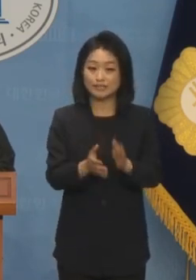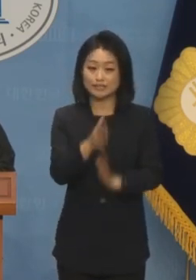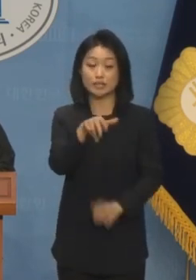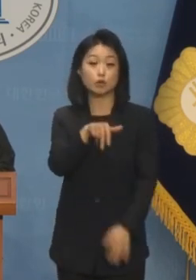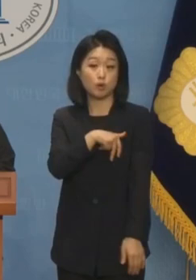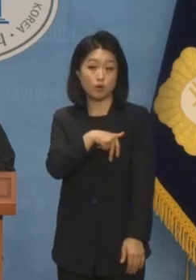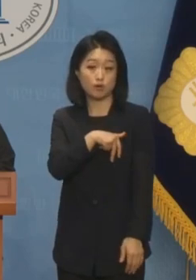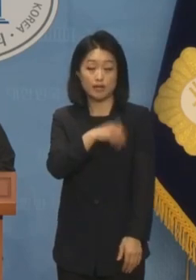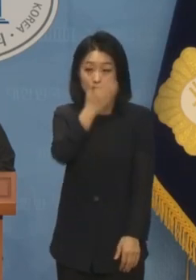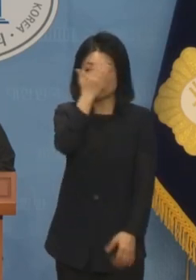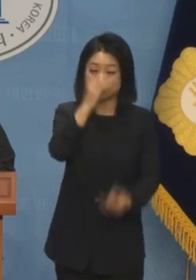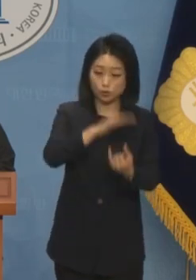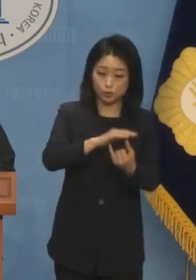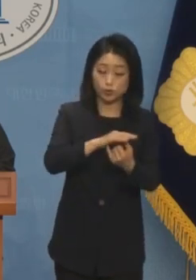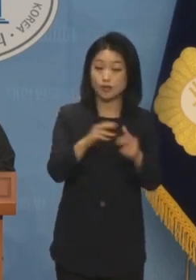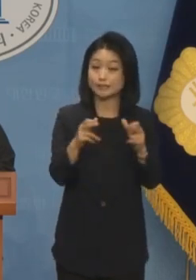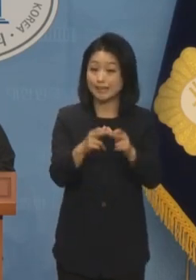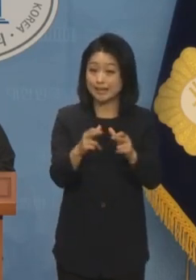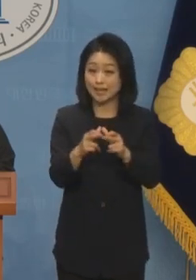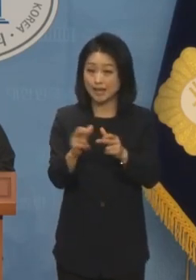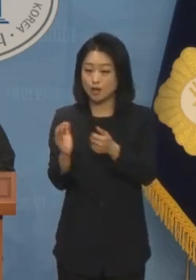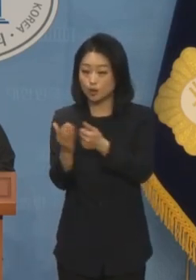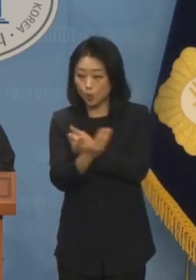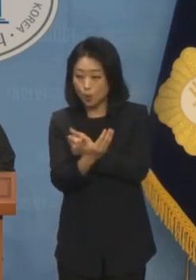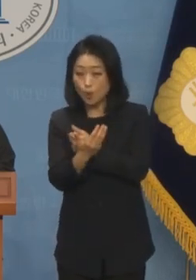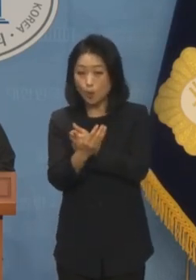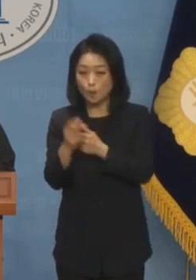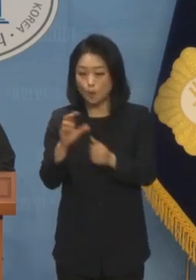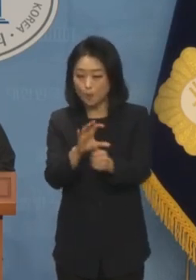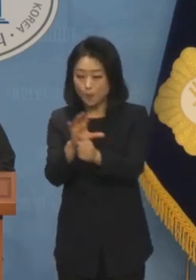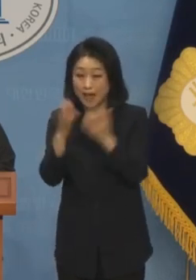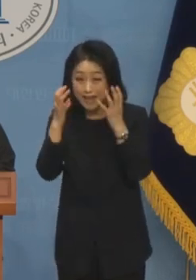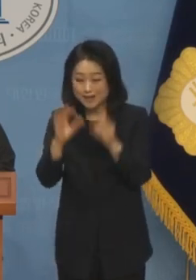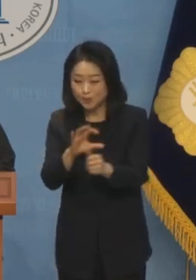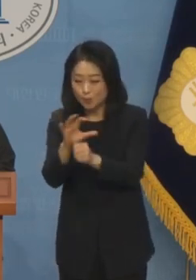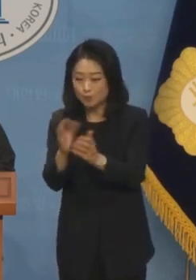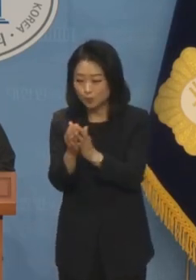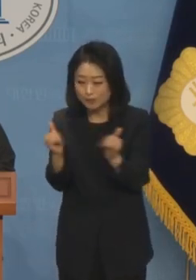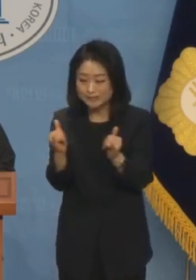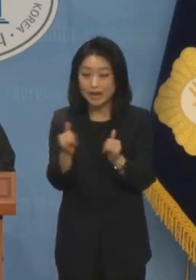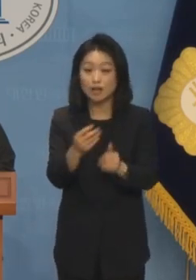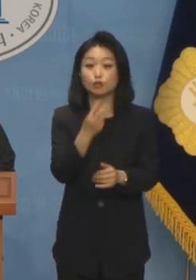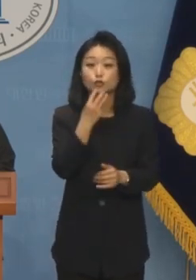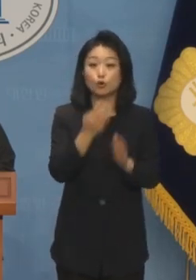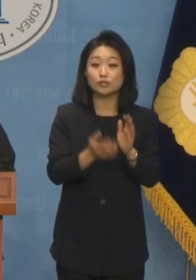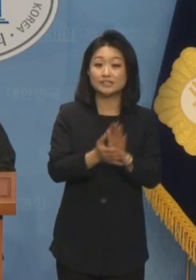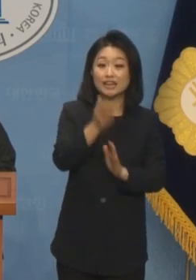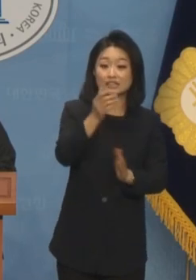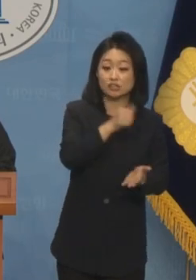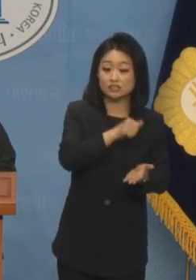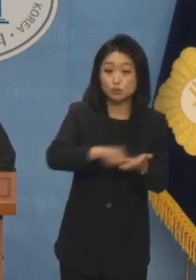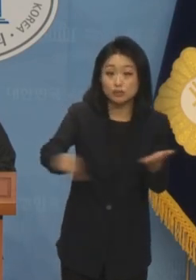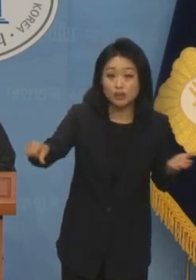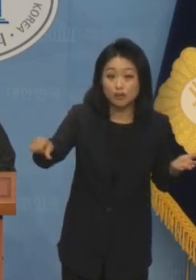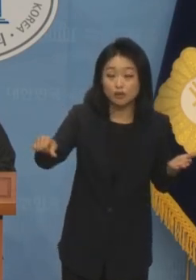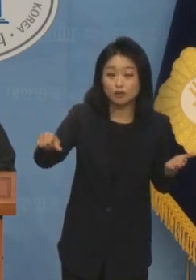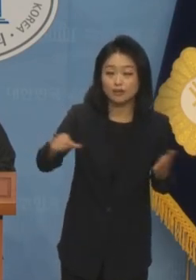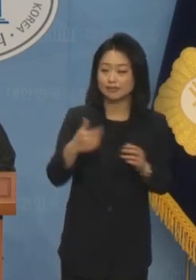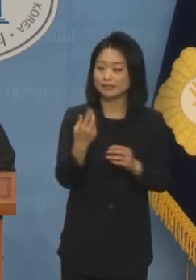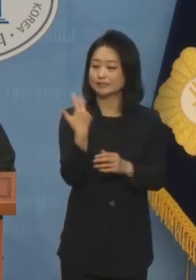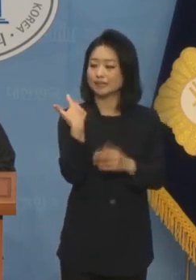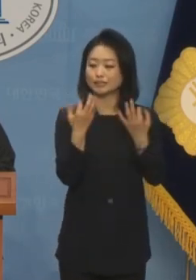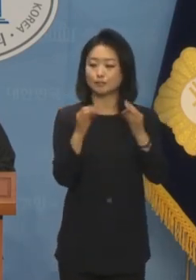서울특별시의회가 청소년, 장애인, 돌봄 노동자를 서울시에서 지워버렸습니다. 지난